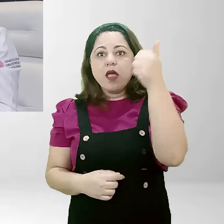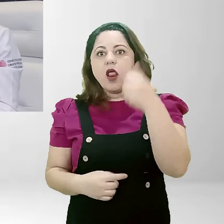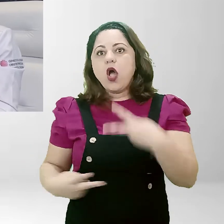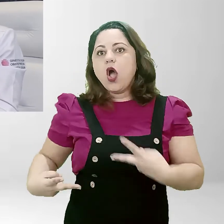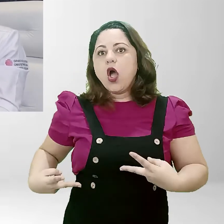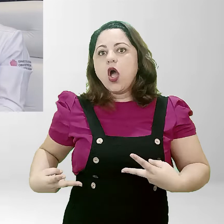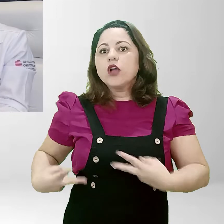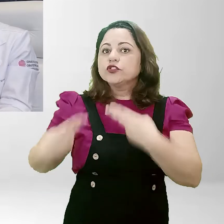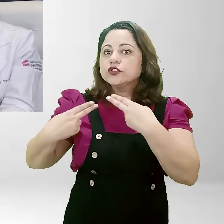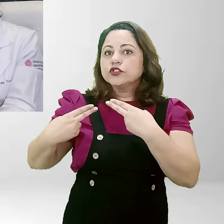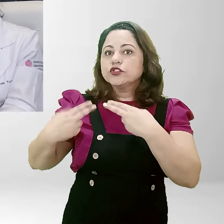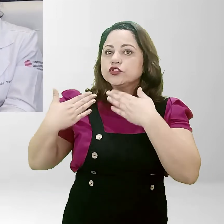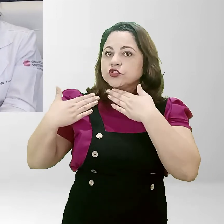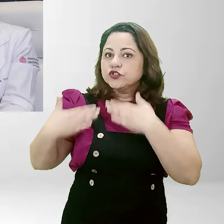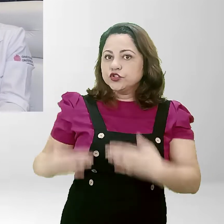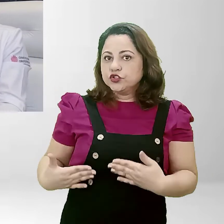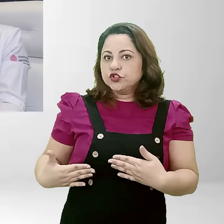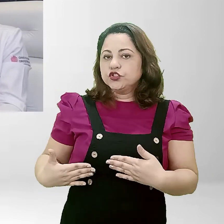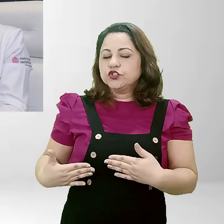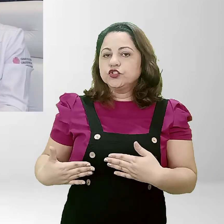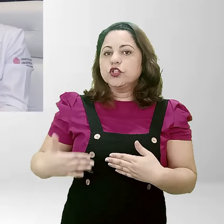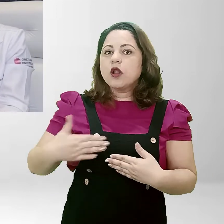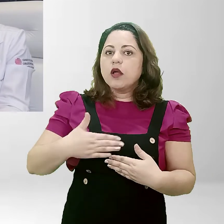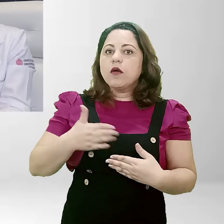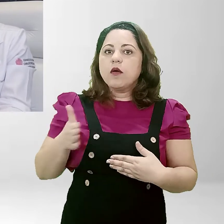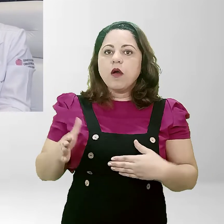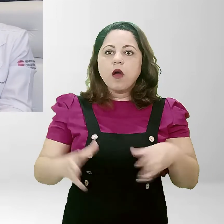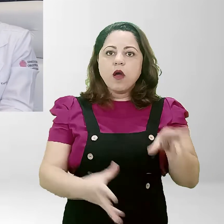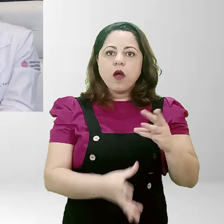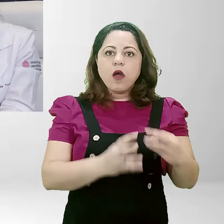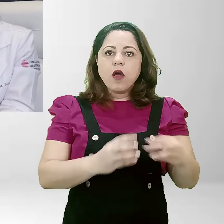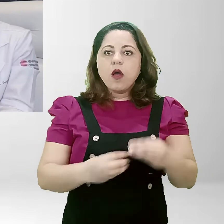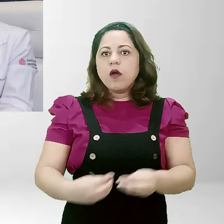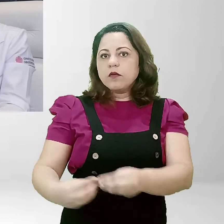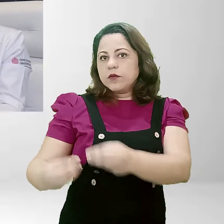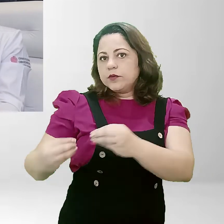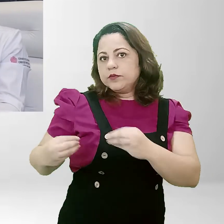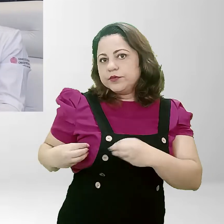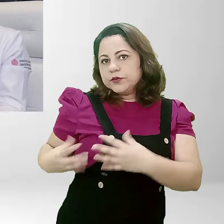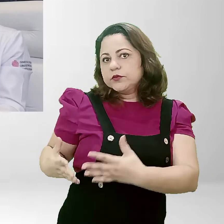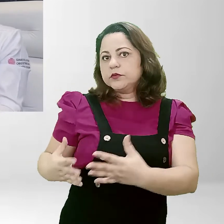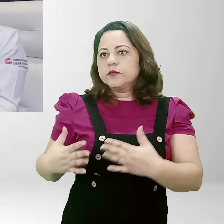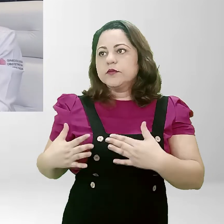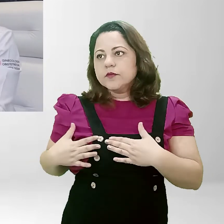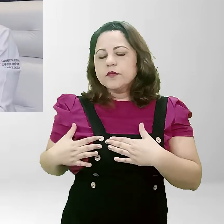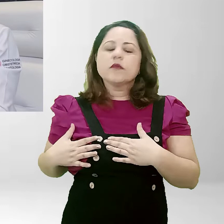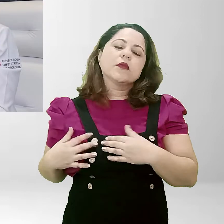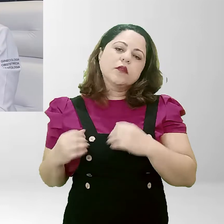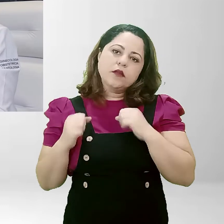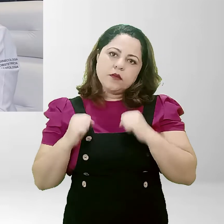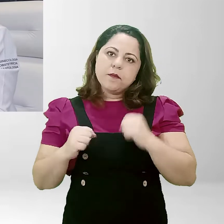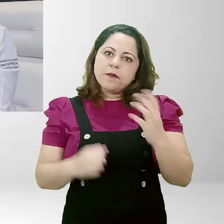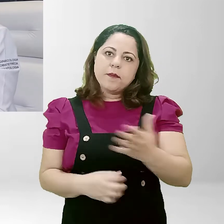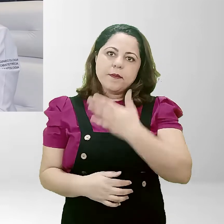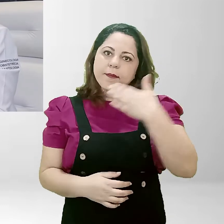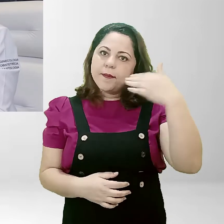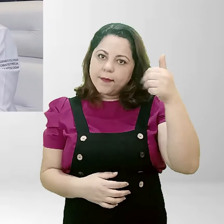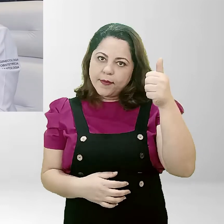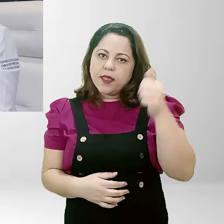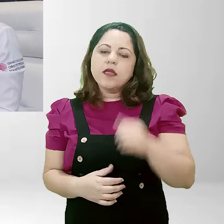indicar a mastectomia contralateral com reconstrução, porém nem sempre será no mesmo tempo do tratamento da mama